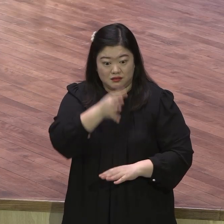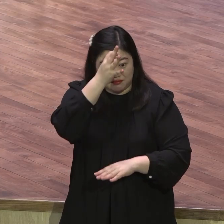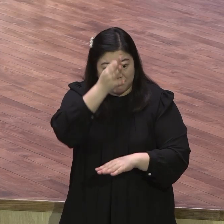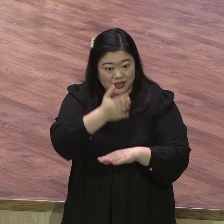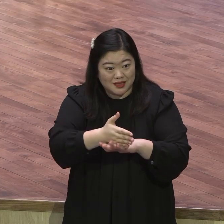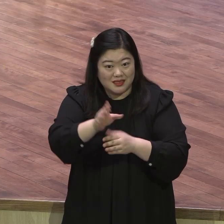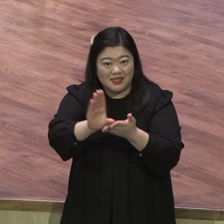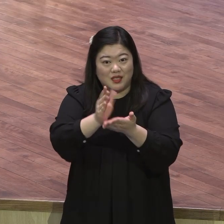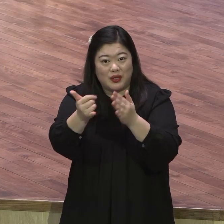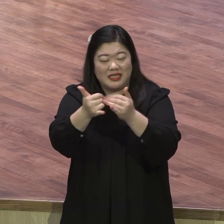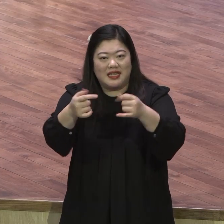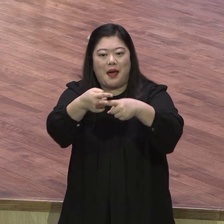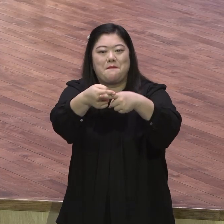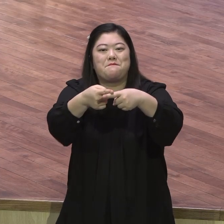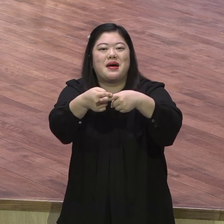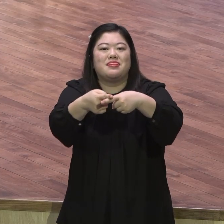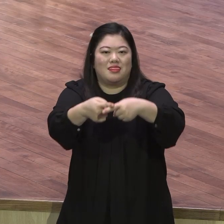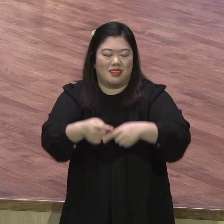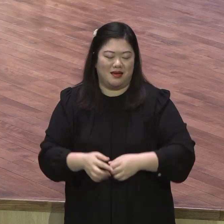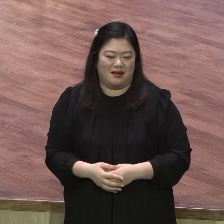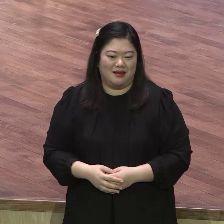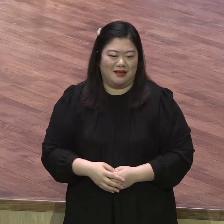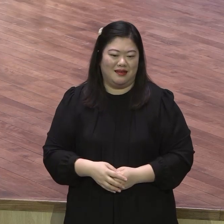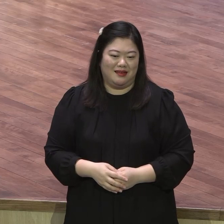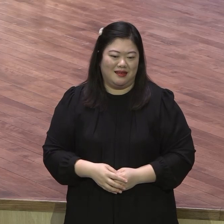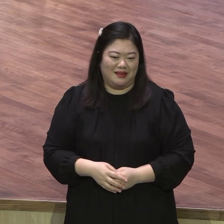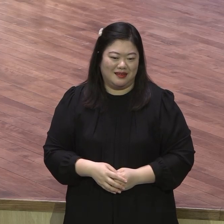그리스도인 아니다라는 거예요.